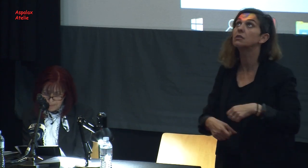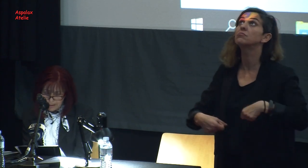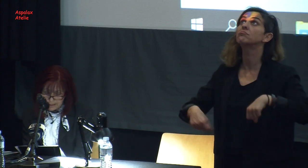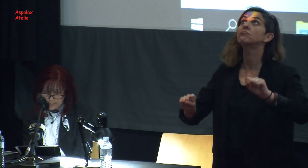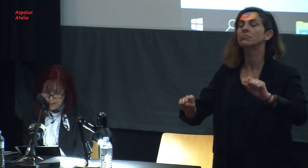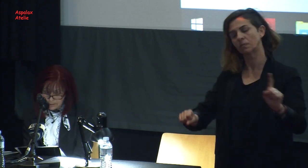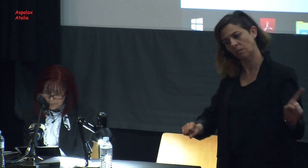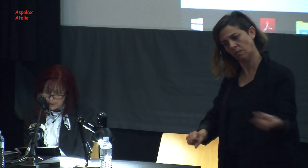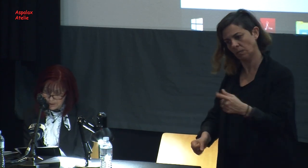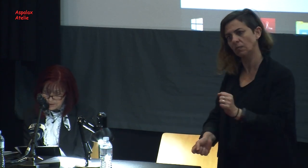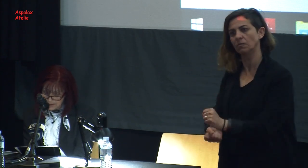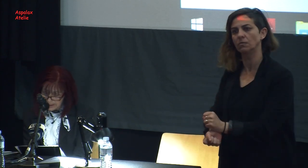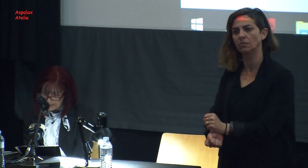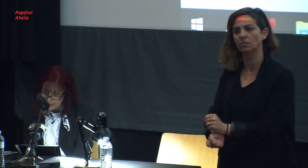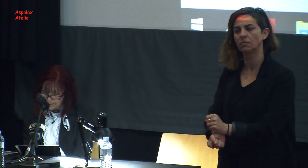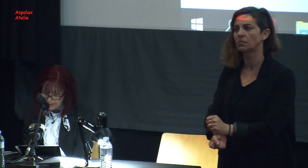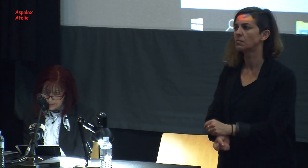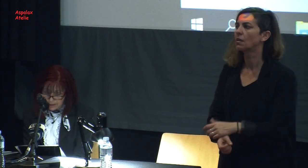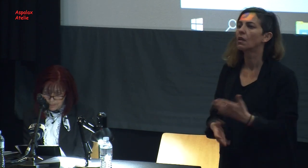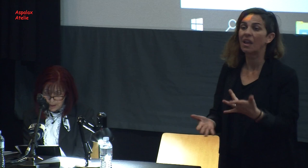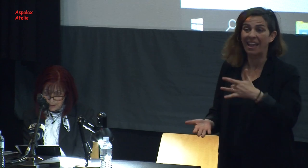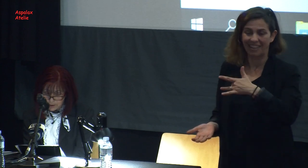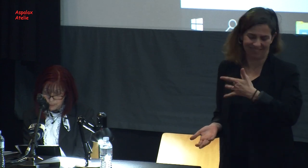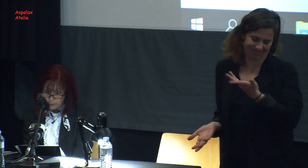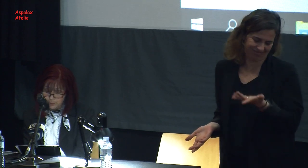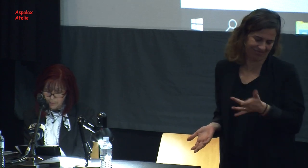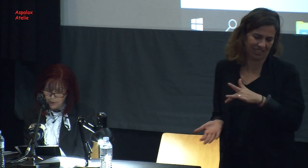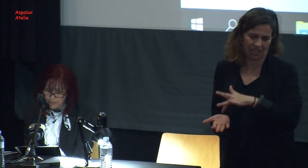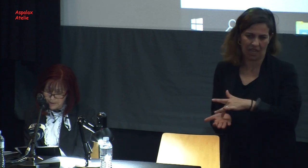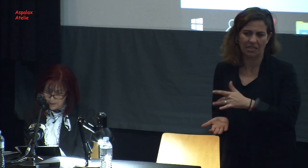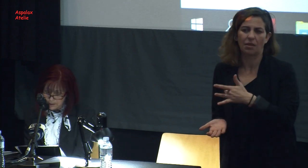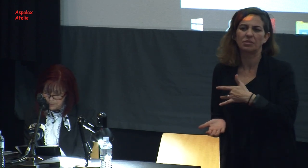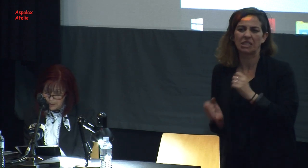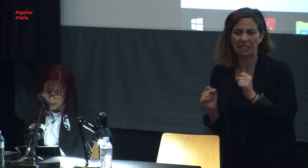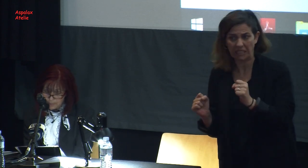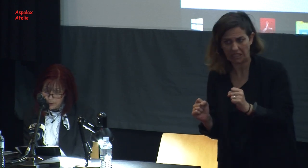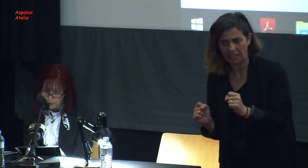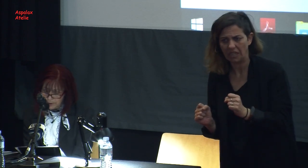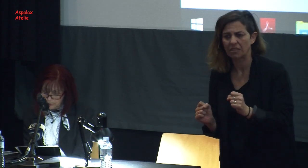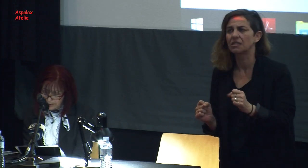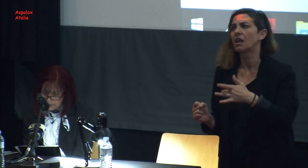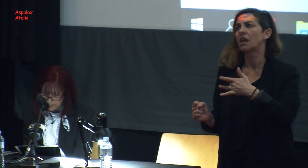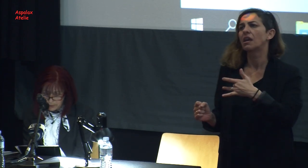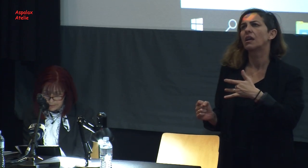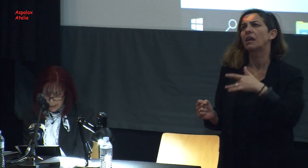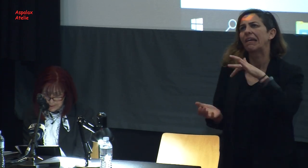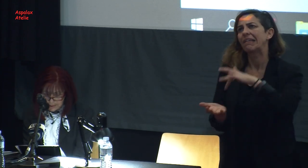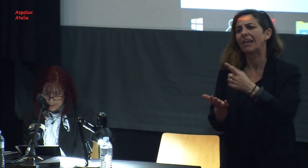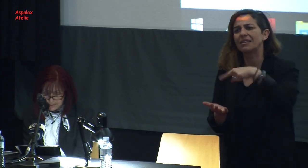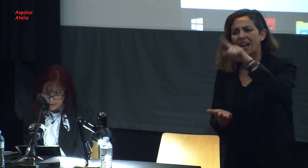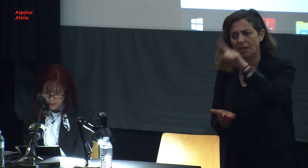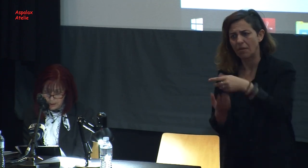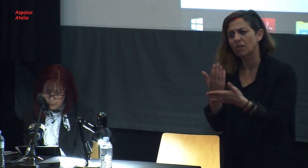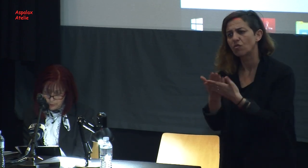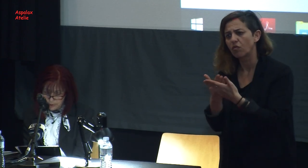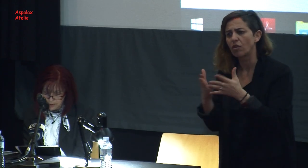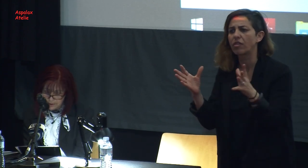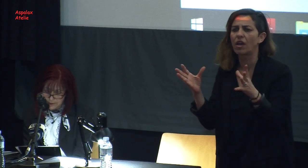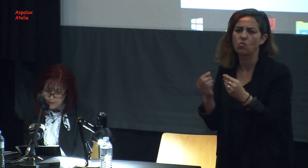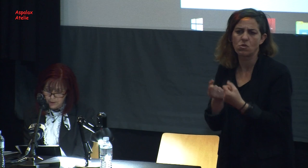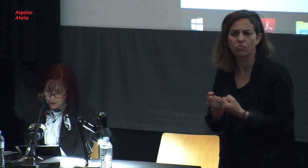πληθυσμού. Τα κέντρα ψυχικής υγείας και τα κέντρα ημέρας προσφέρουν υπηρεσίες ψυχοκοινωνικής αποκατάστασης